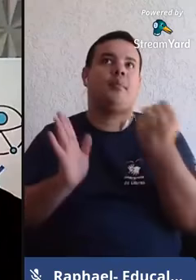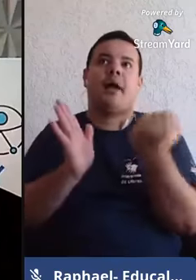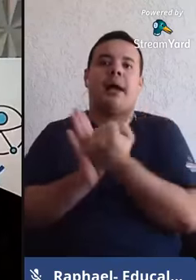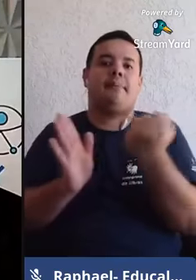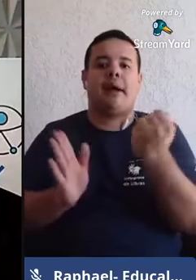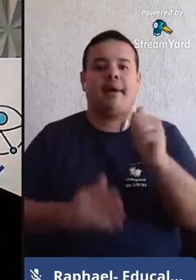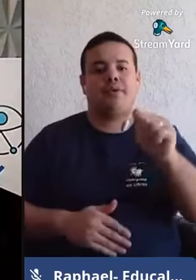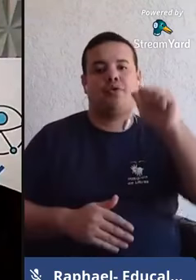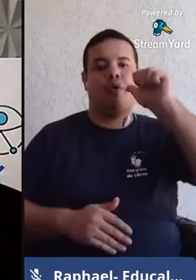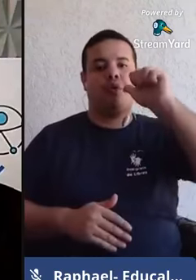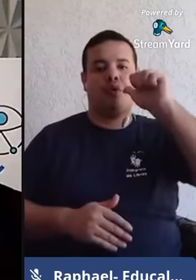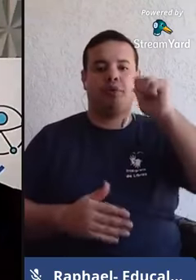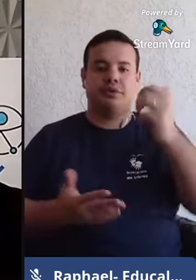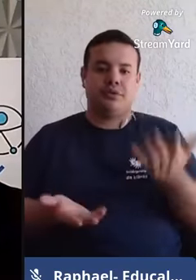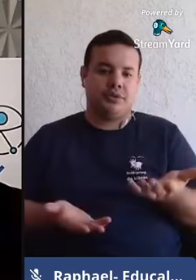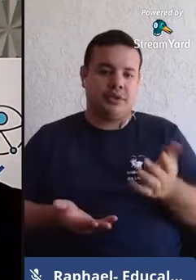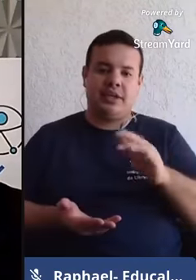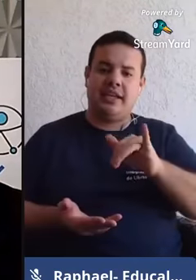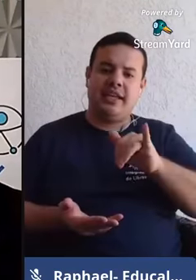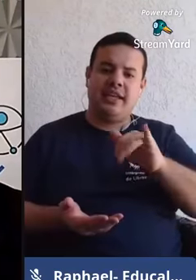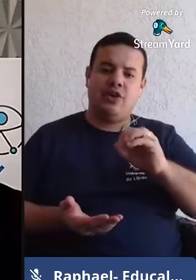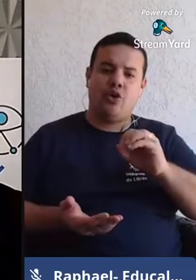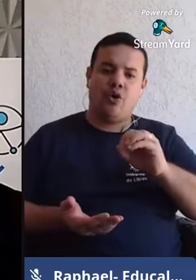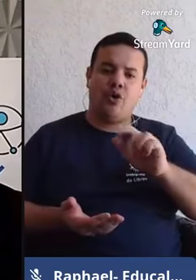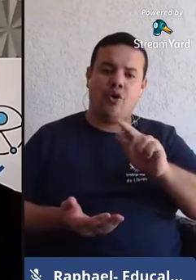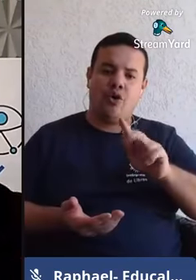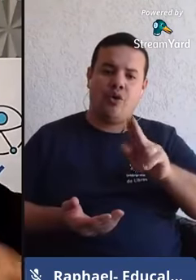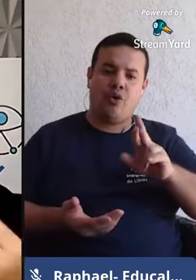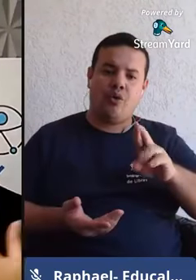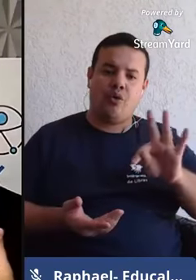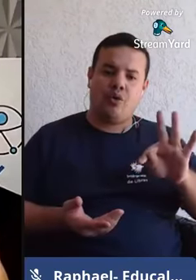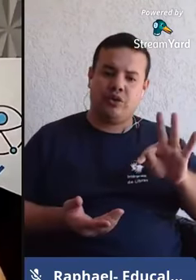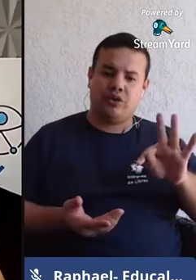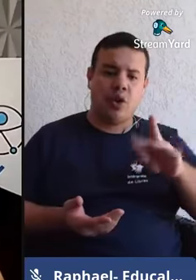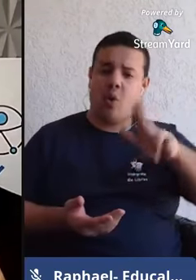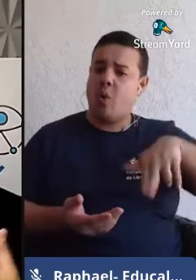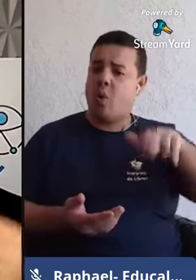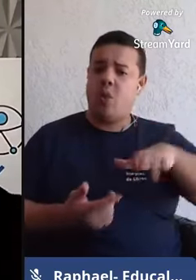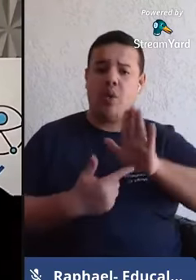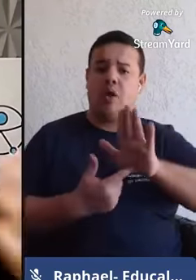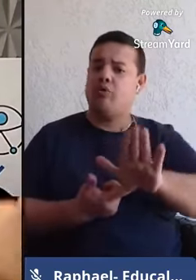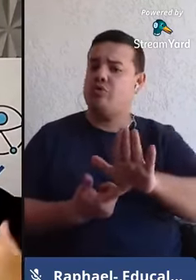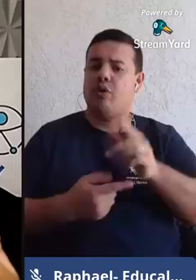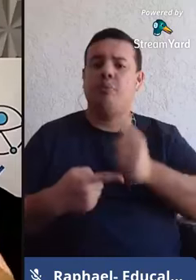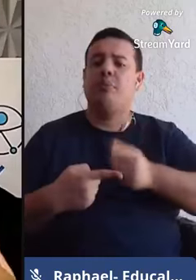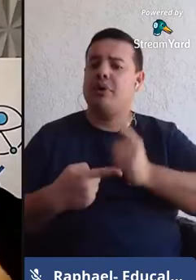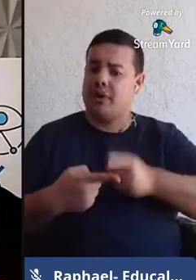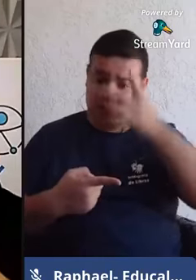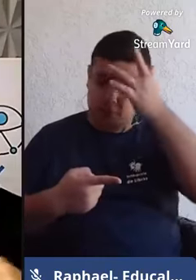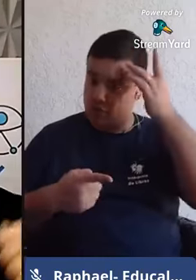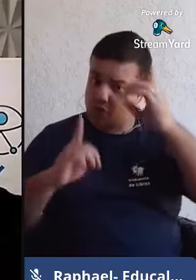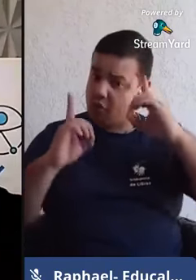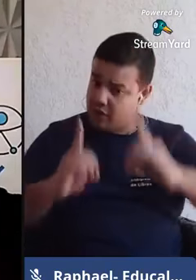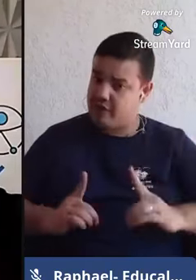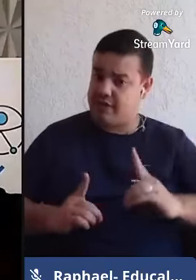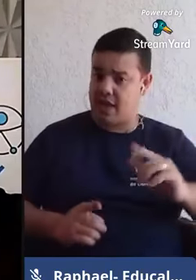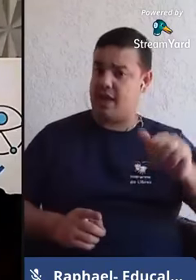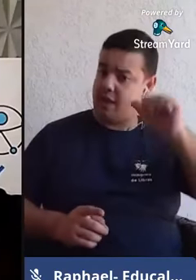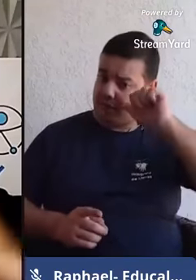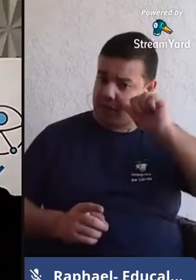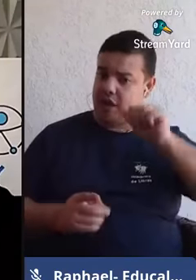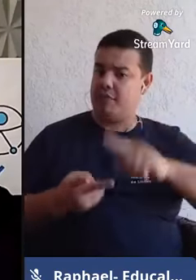exemplo, nunca anunciou para a pessoa com deficiência, porque ele também toma aquele iogurte, ele também come aquele hambúrguer, ele